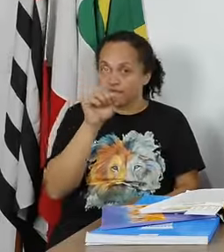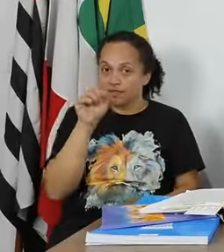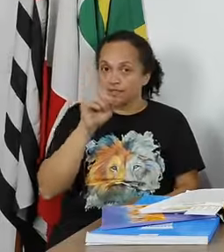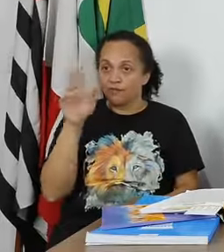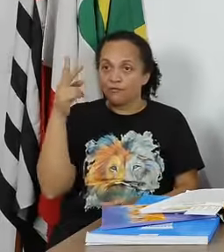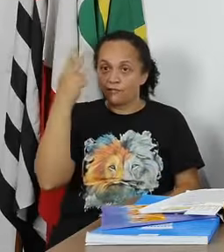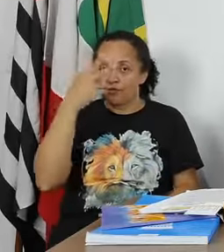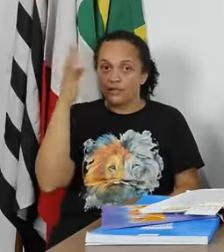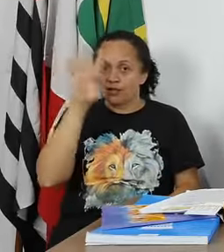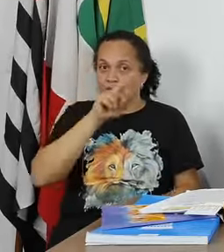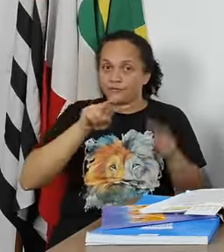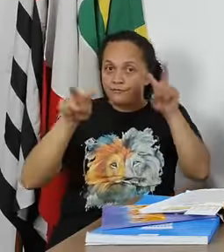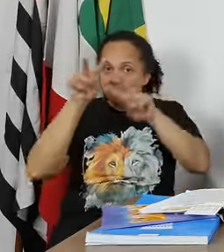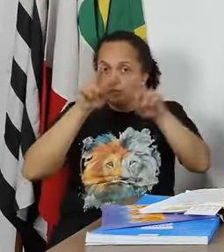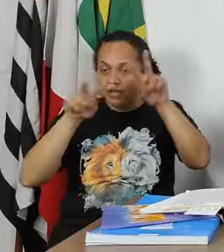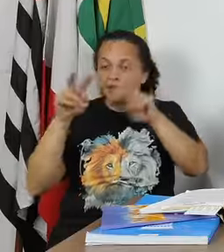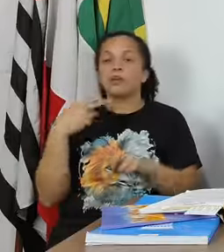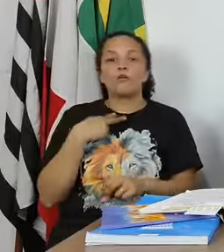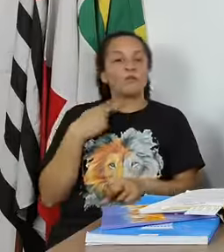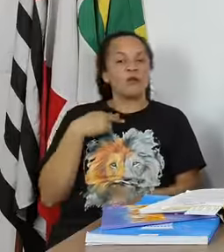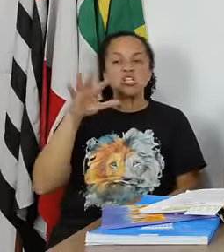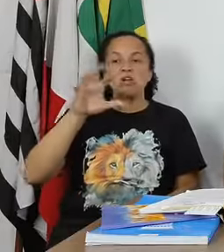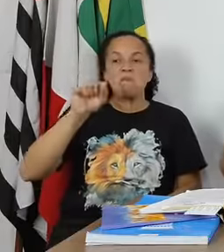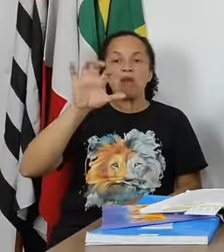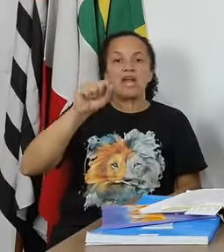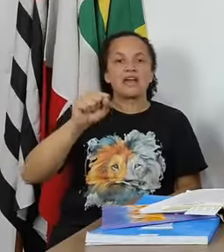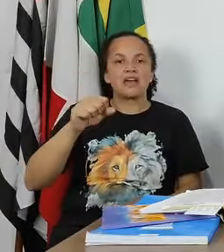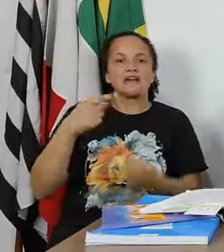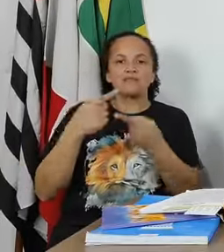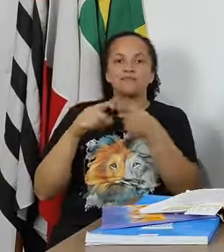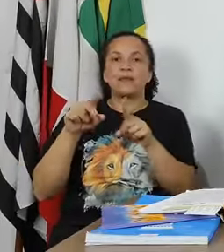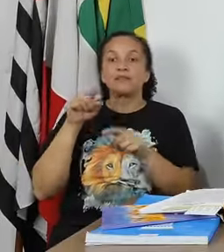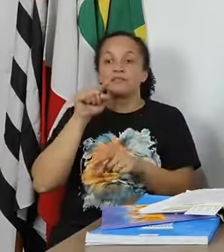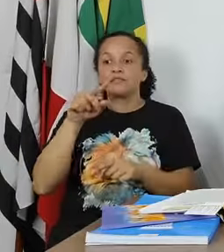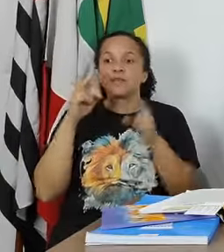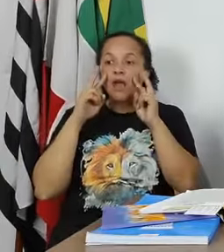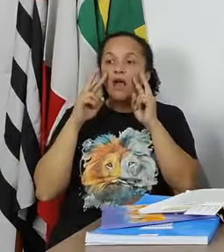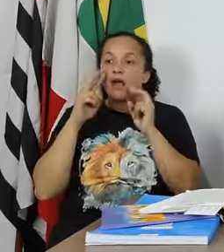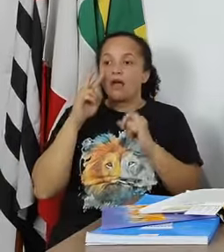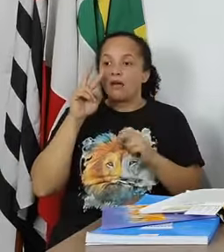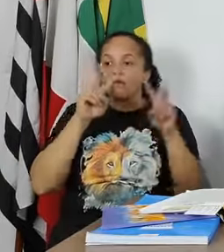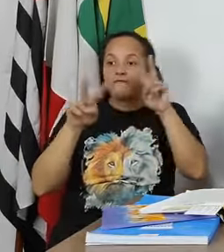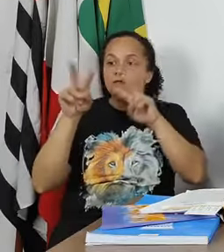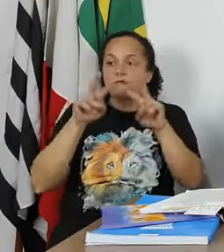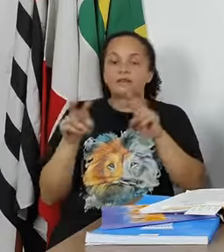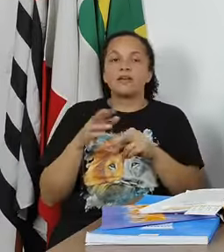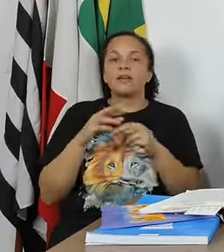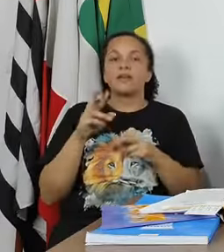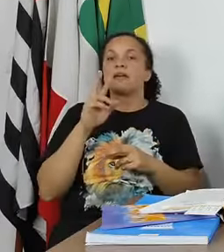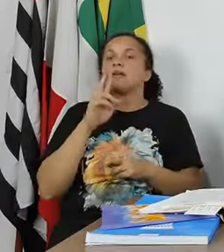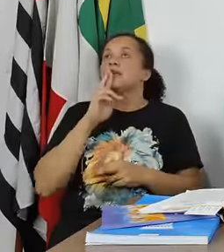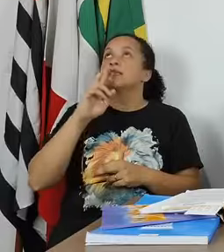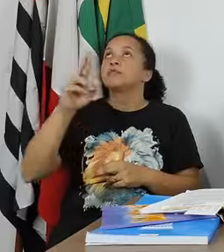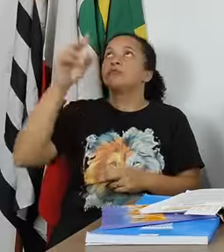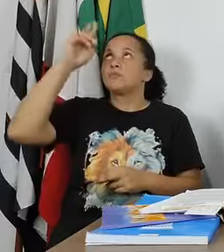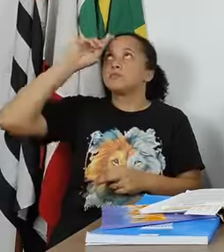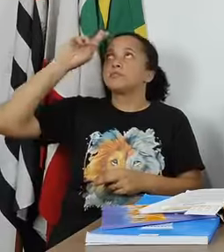sentir. A fé é você ver o resultado que os seus olhos físicos não podem ver. E nós temos